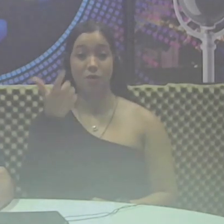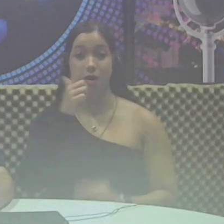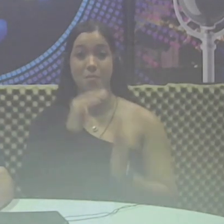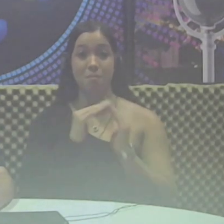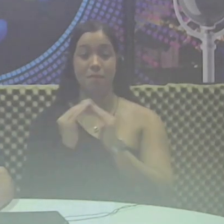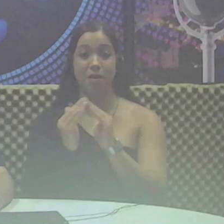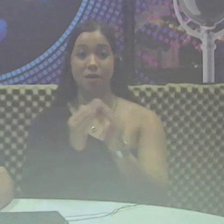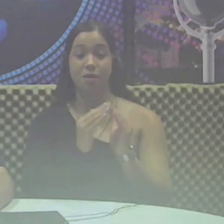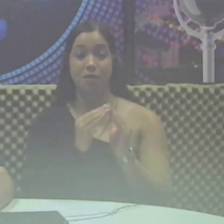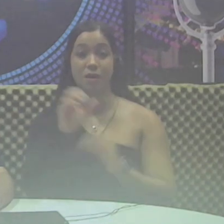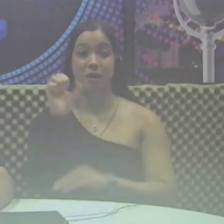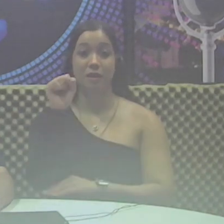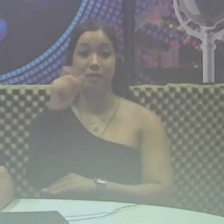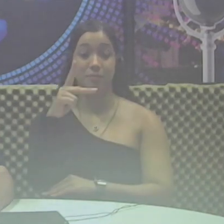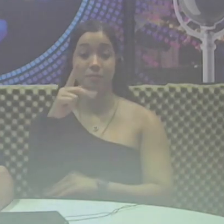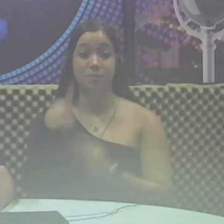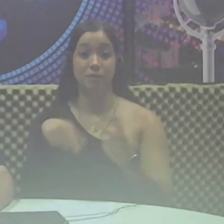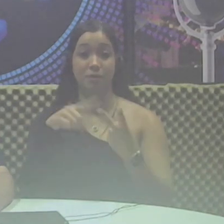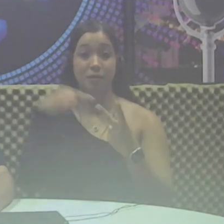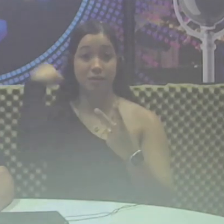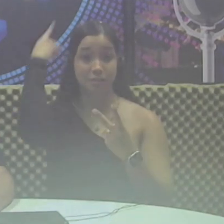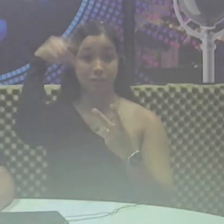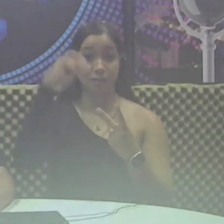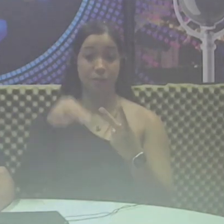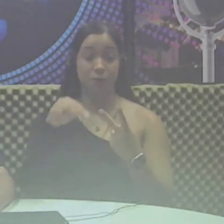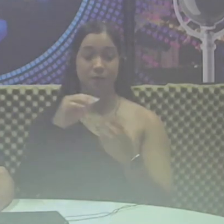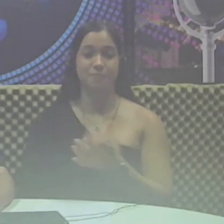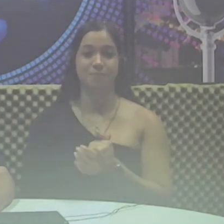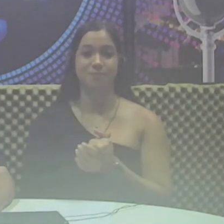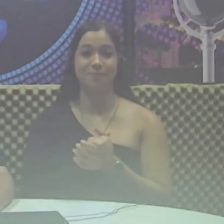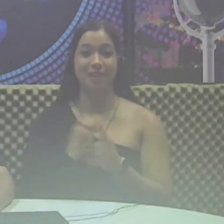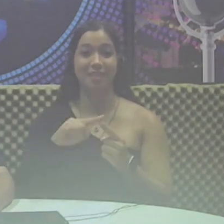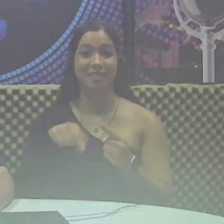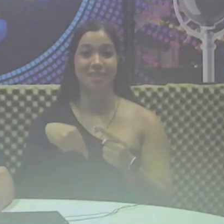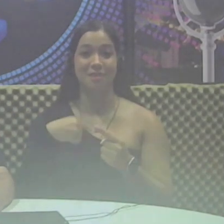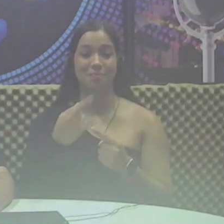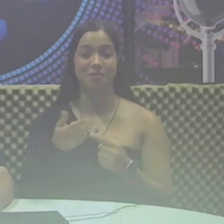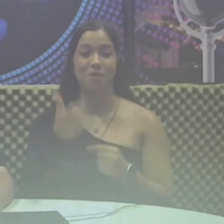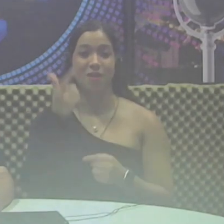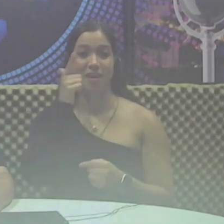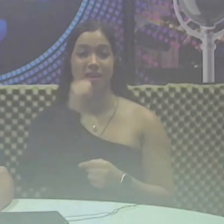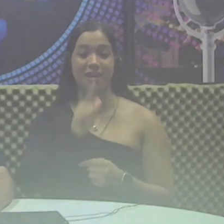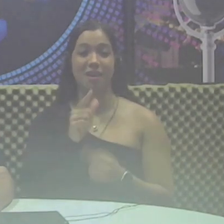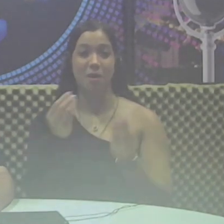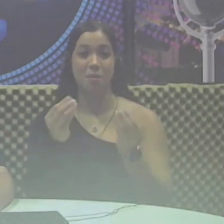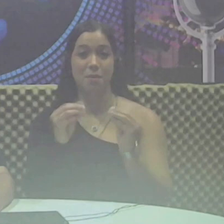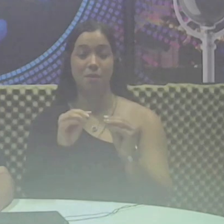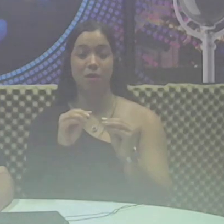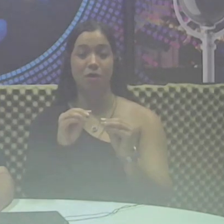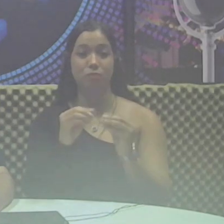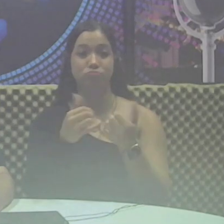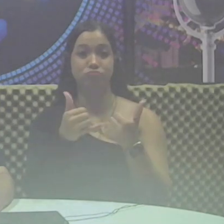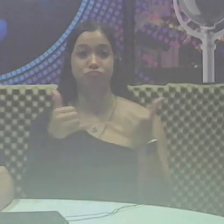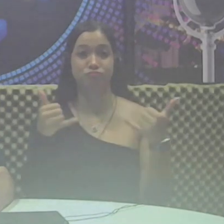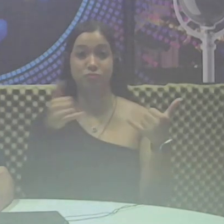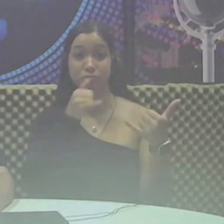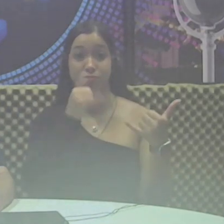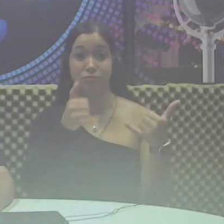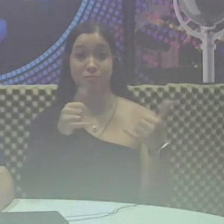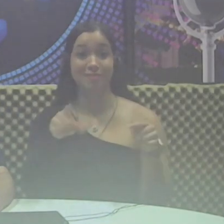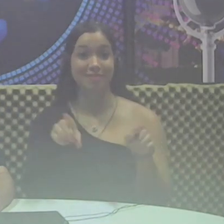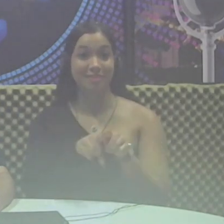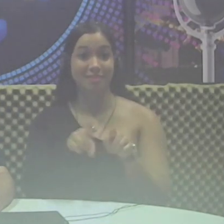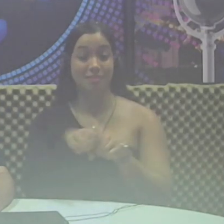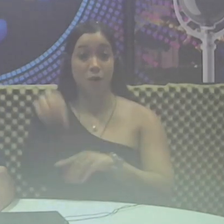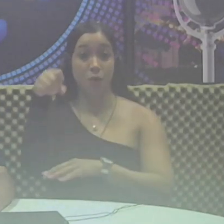bairros Segismundo Pereira e Santa Mônica. Na sequência, será feita a instalação da rede elétrica. Há ainda